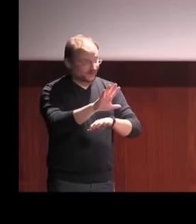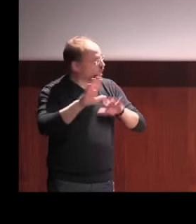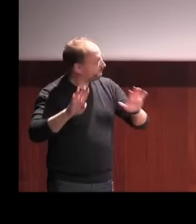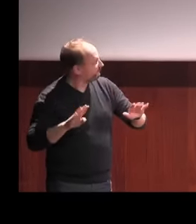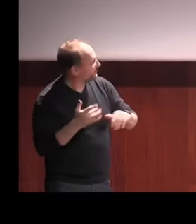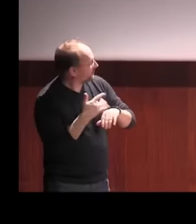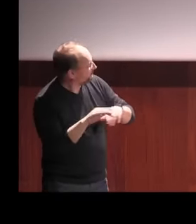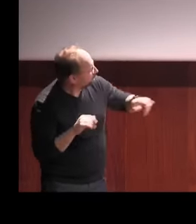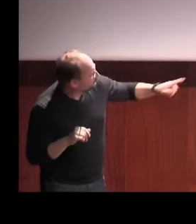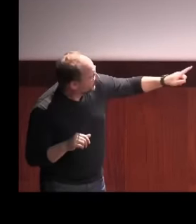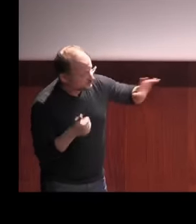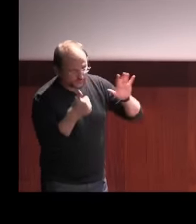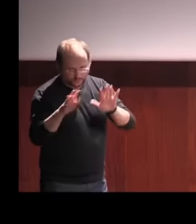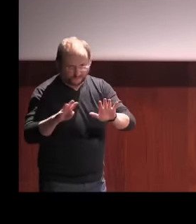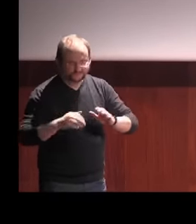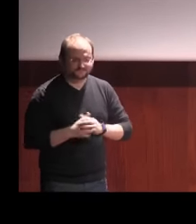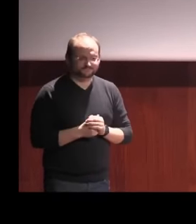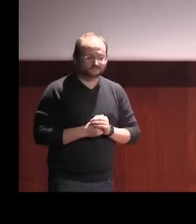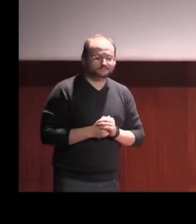Hein.